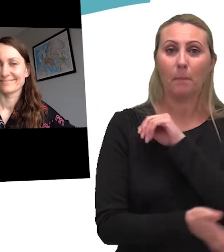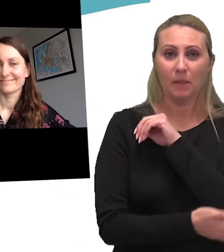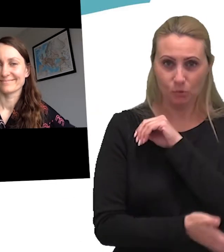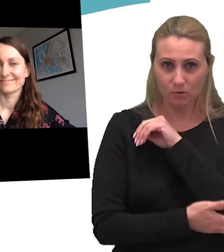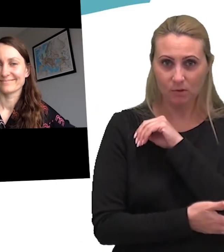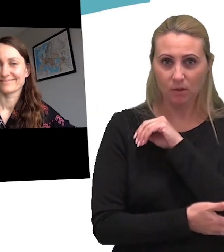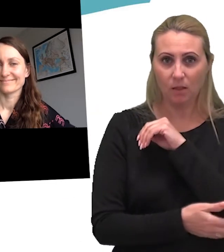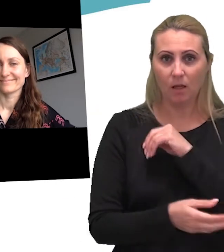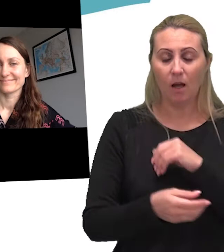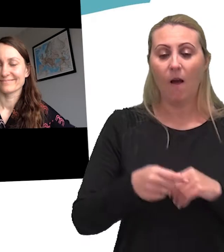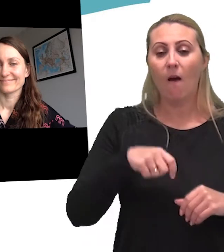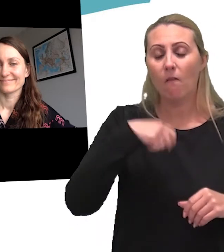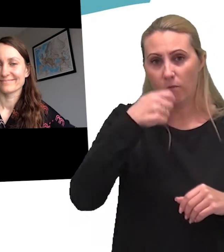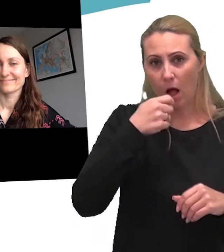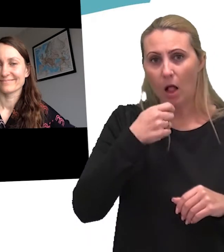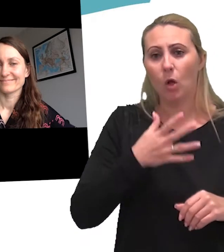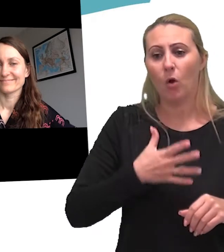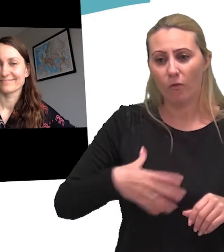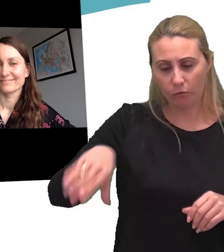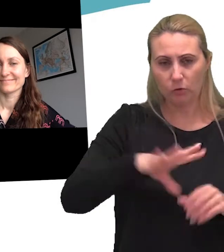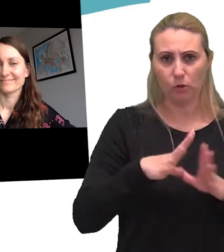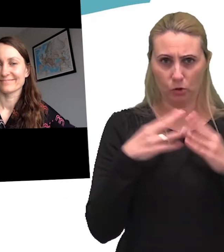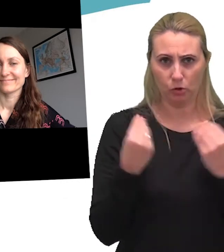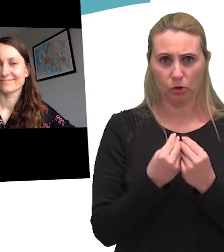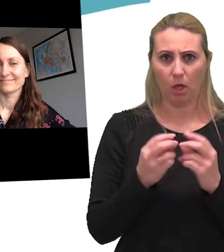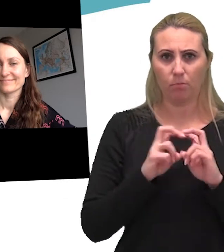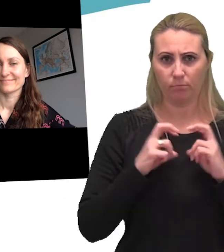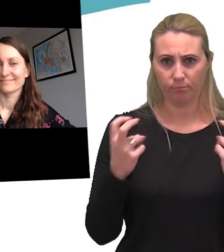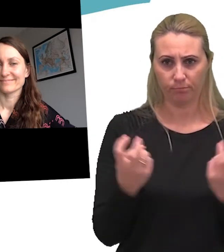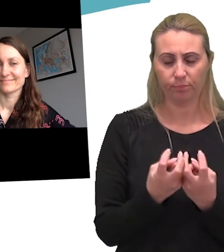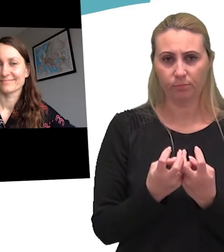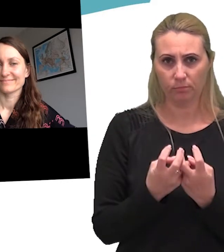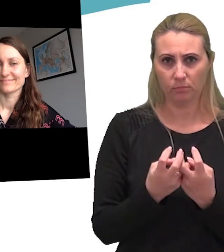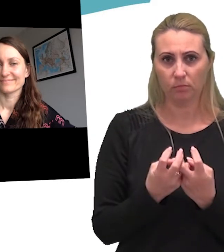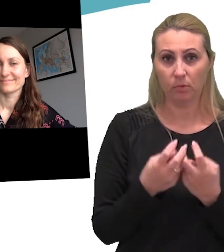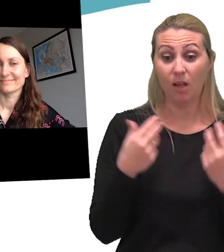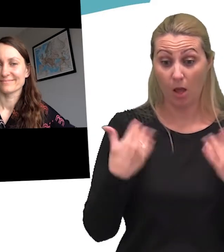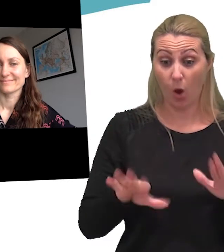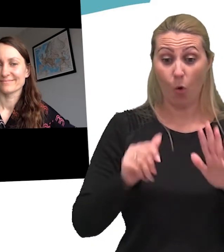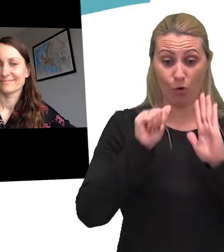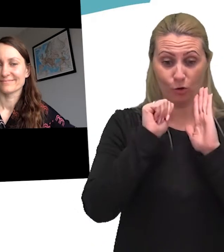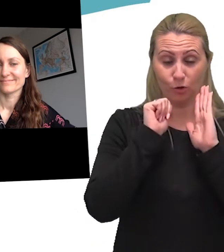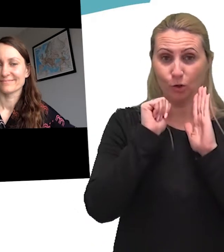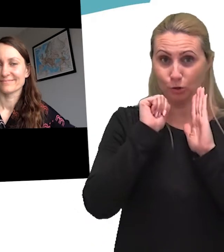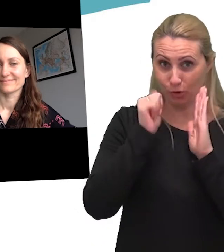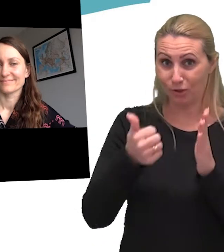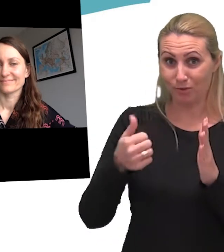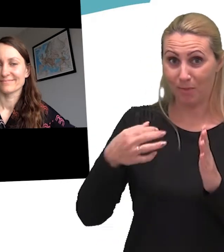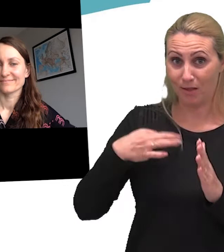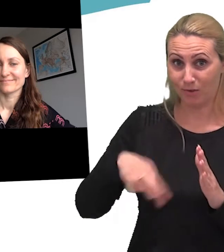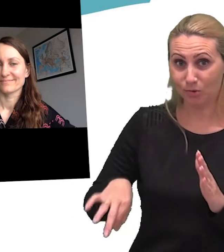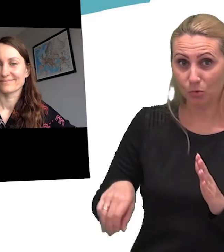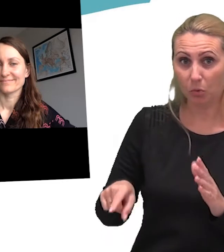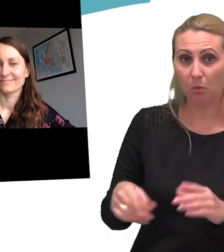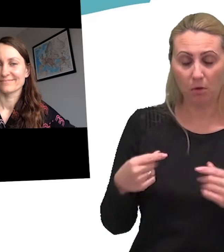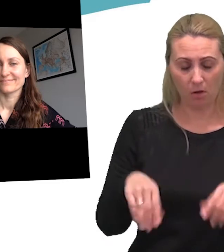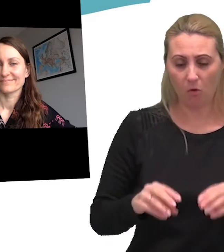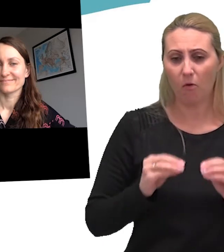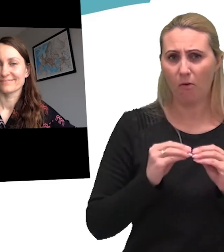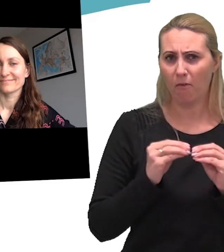būdavo, valgom kartu visa šeima. Tai tas dalykas, va dabar jau jam 6, yra visada tas